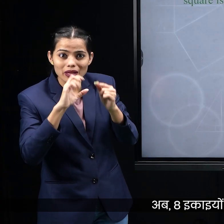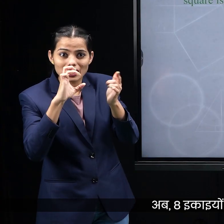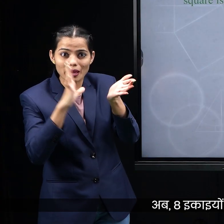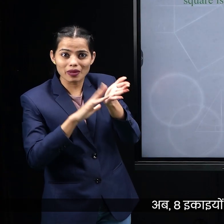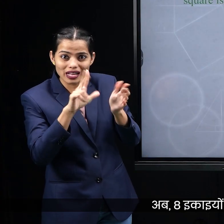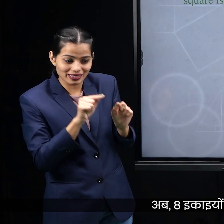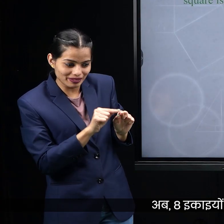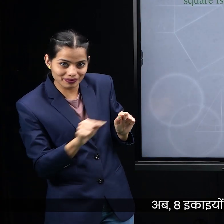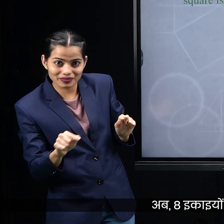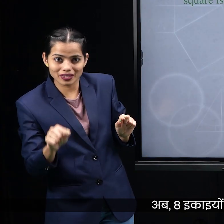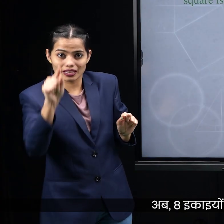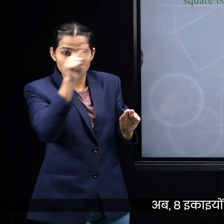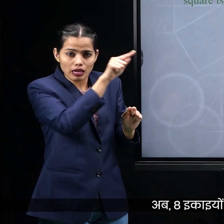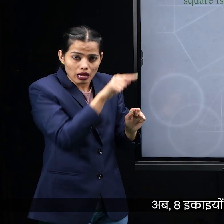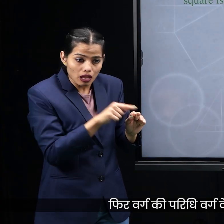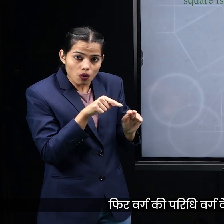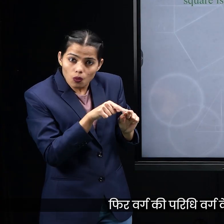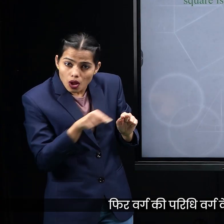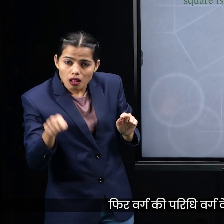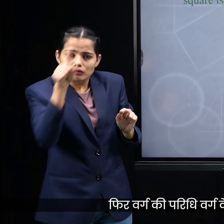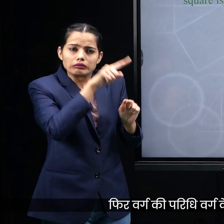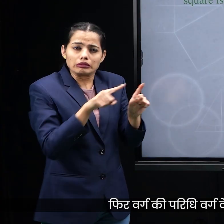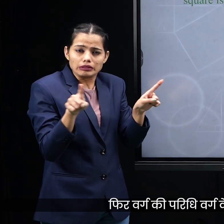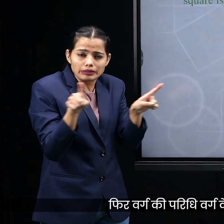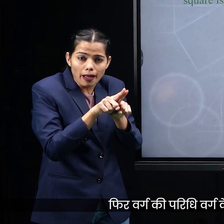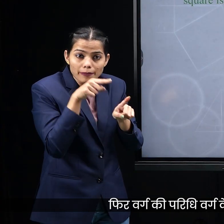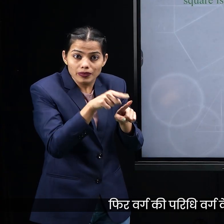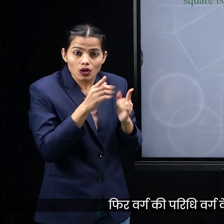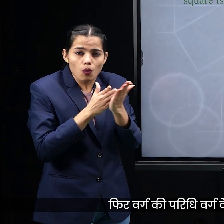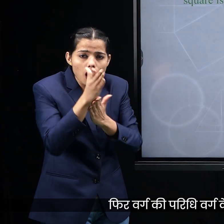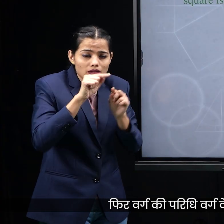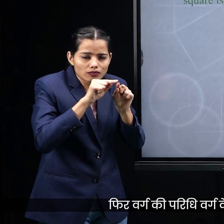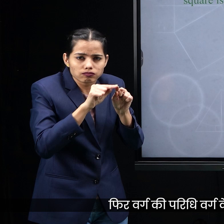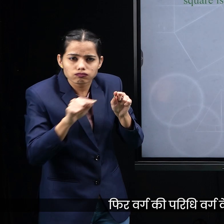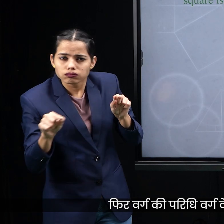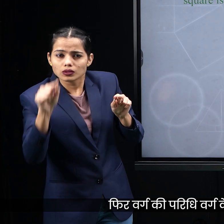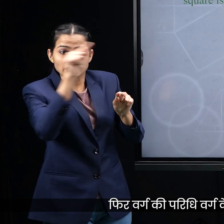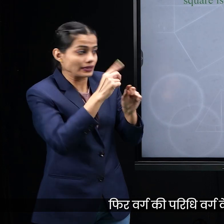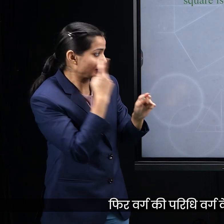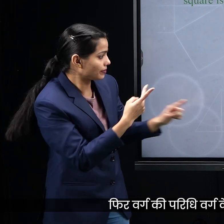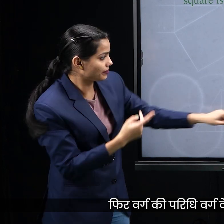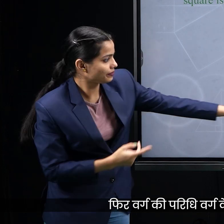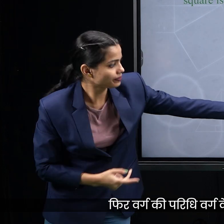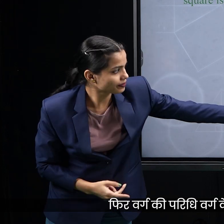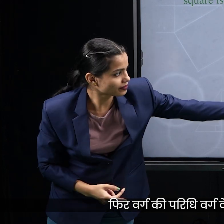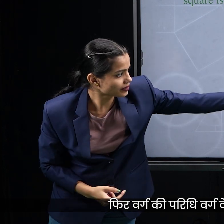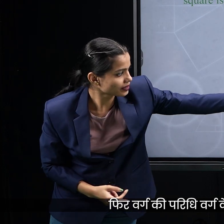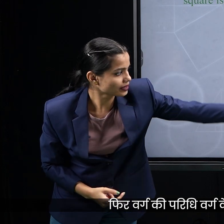एक वर्ग पर विचार करें। फिर वर्ग की परिधि वर्ग के सभी 4 पक्षों की लंबाई